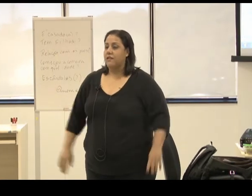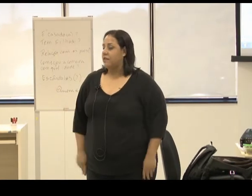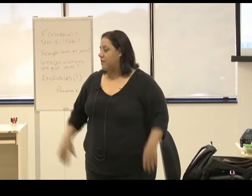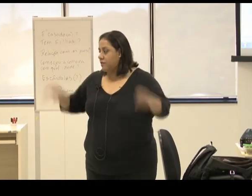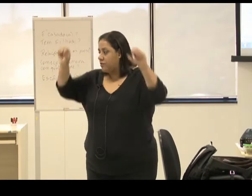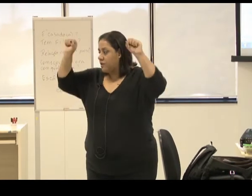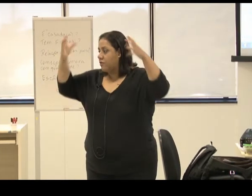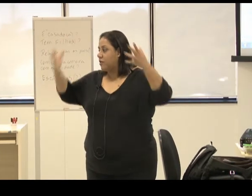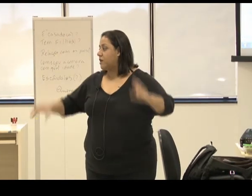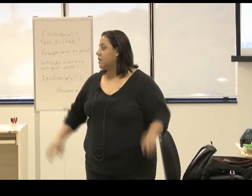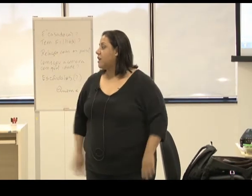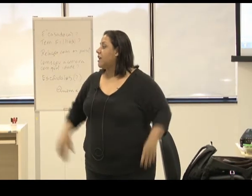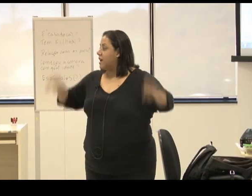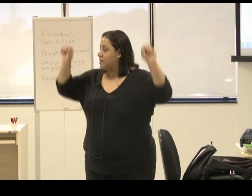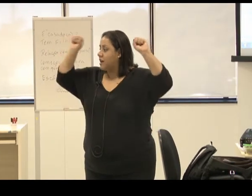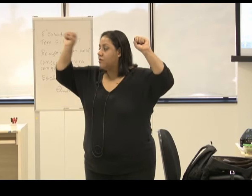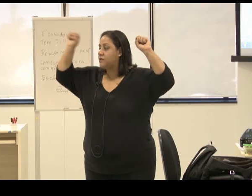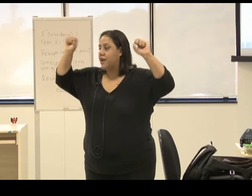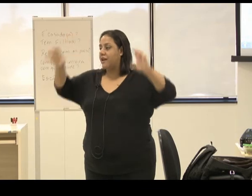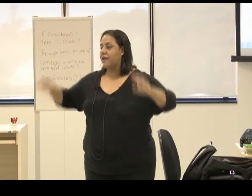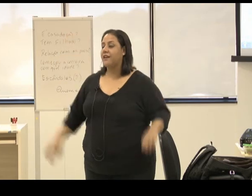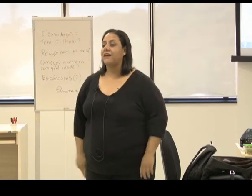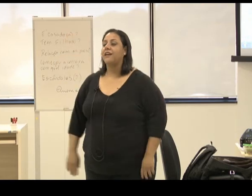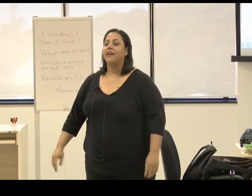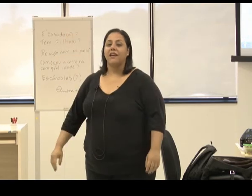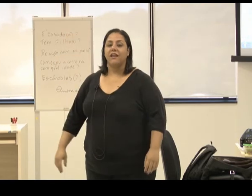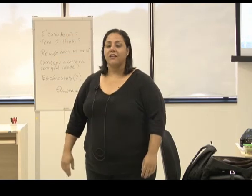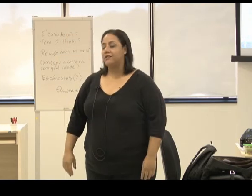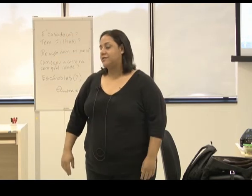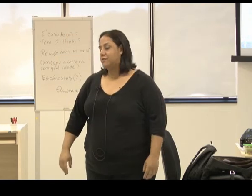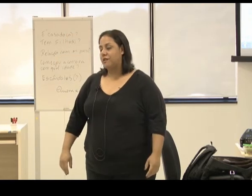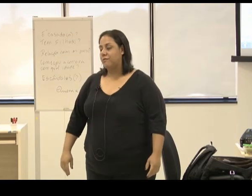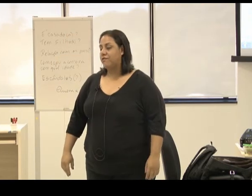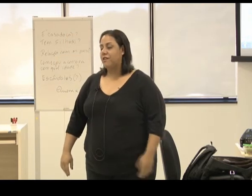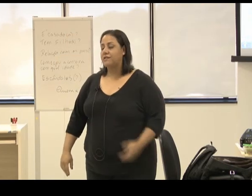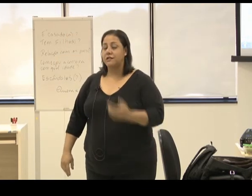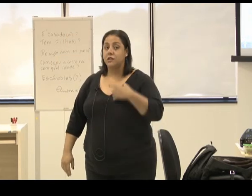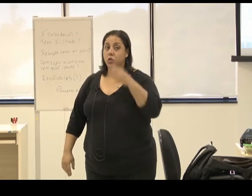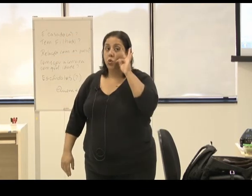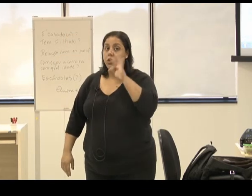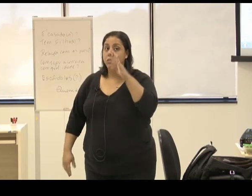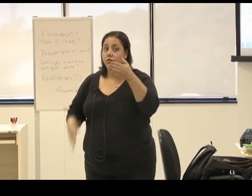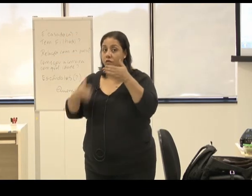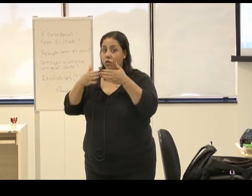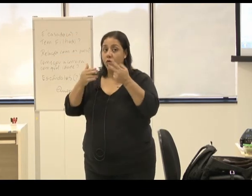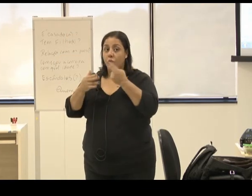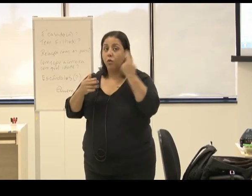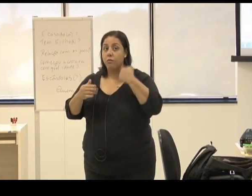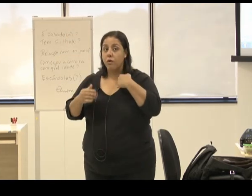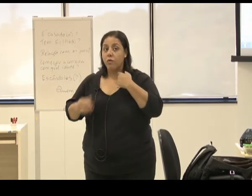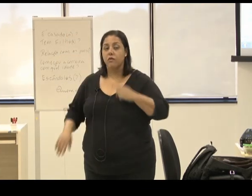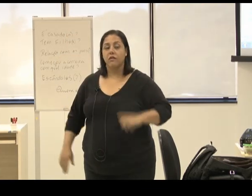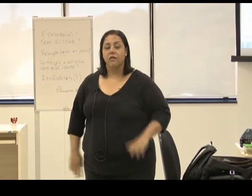Não sei o nome dele. A gente está com o Zé. Eu sempre chamo ele e falo assim, Tuxi, por favor, o nome meu.